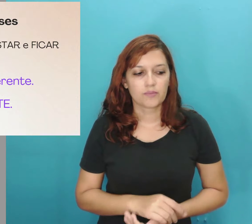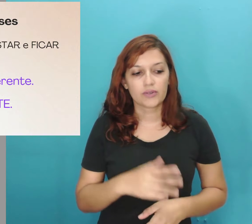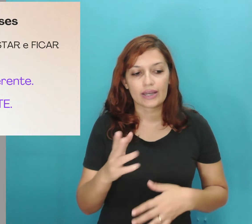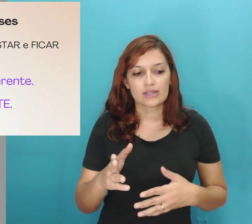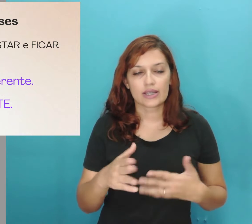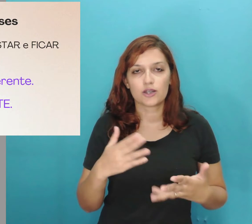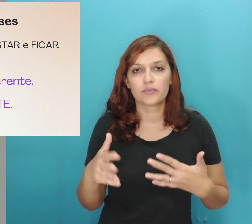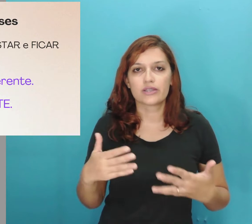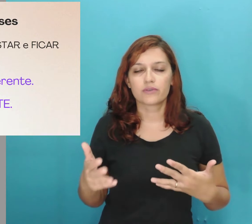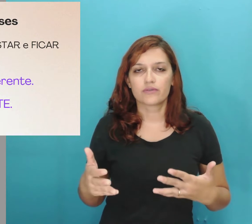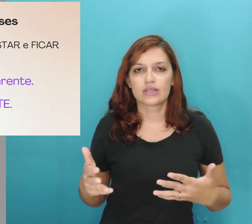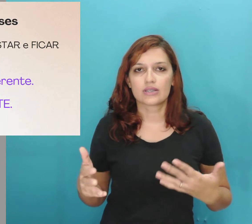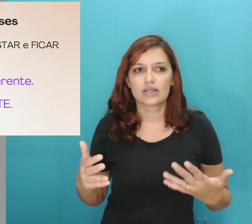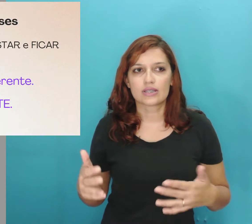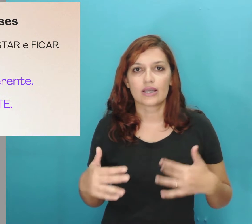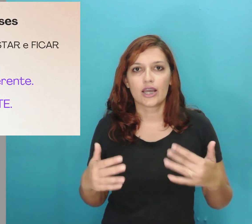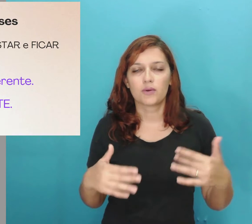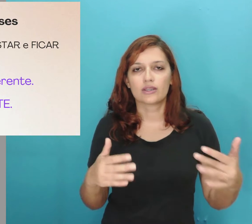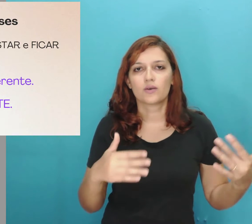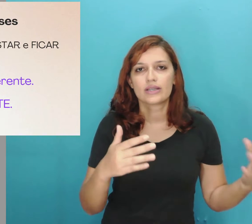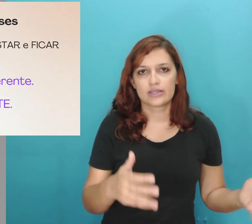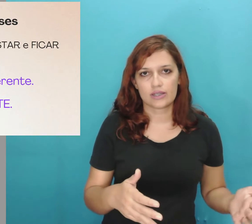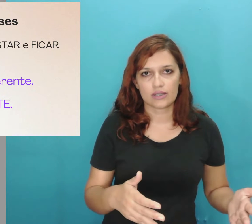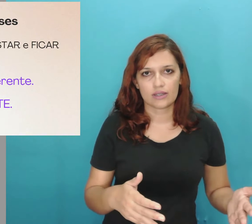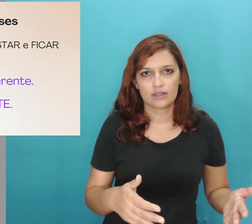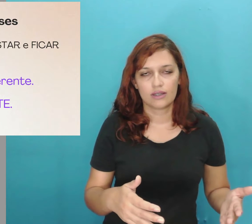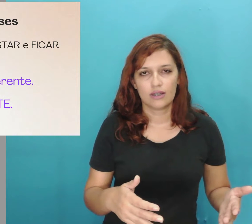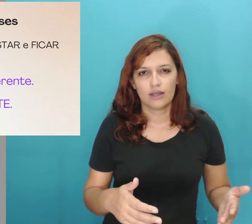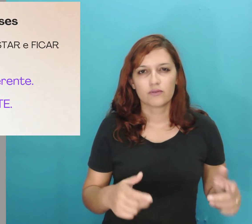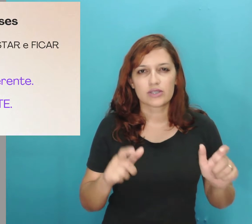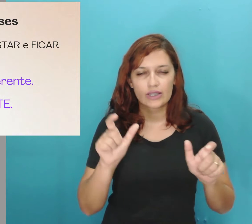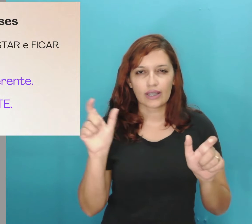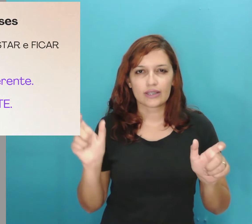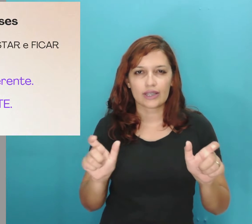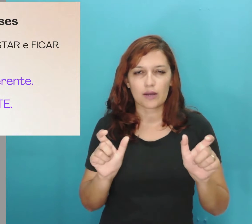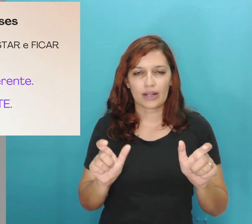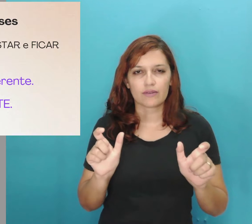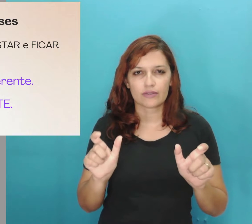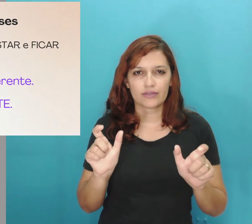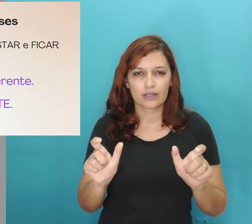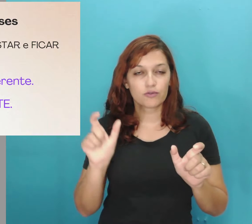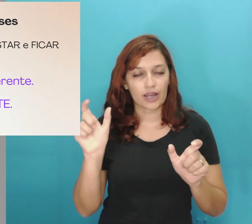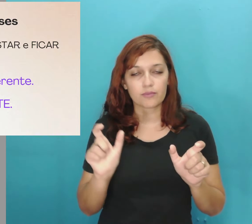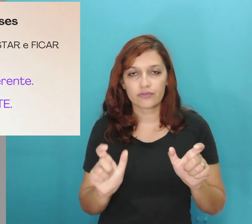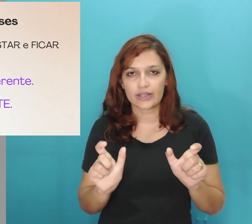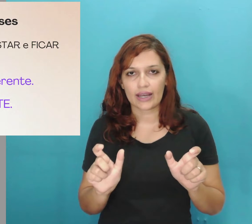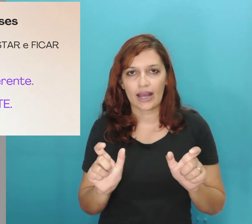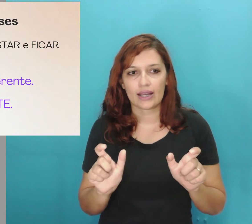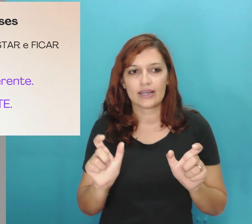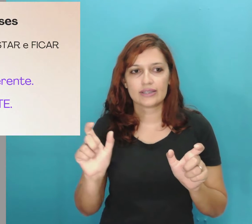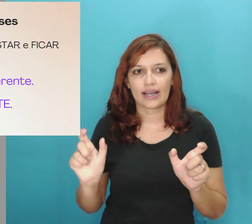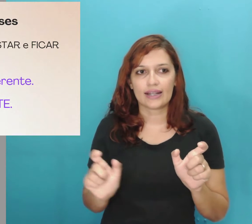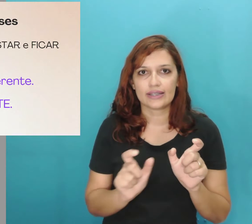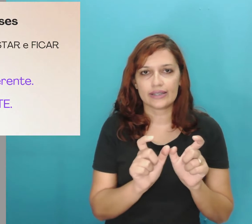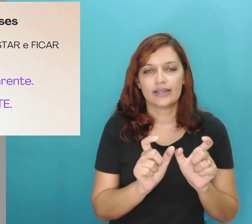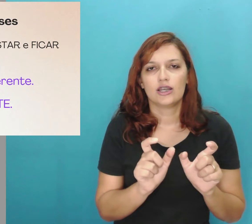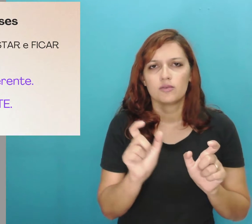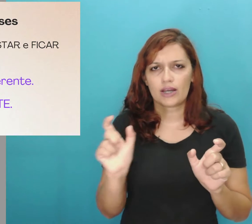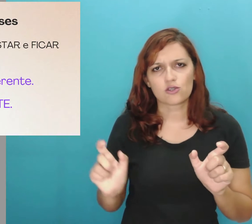Porque seria o mesmo que você dizer assim, eu adoeci. Você entende que a palavra, o verbo ficar, ele tá ali mais como